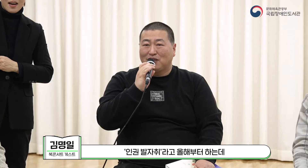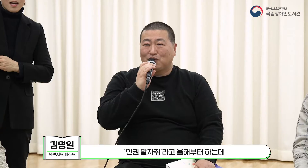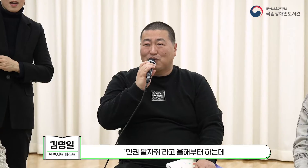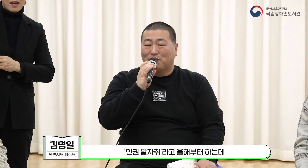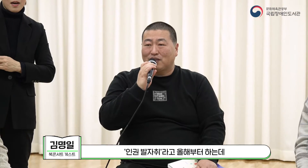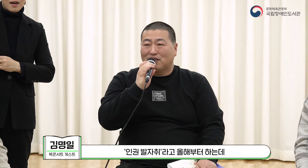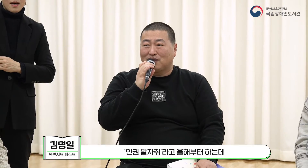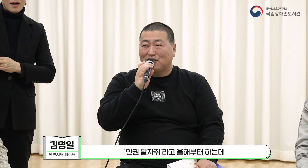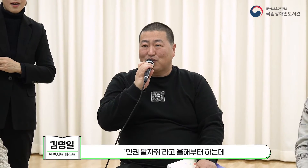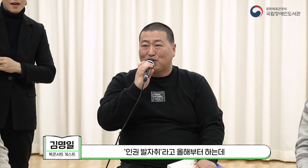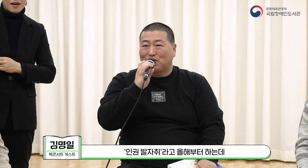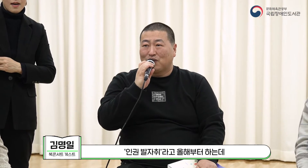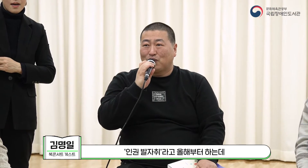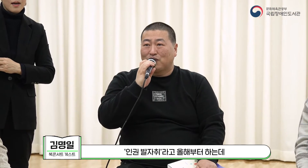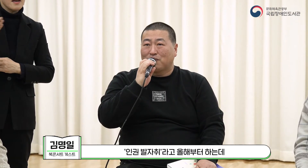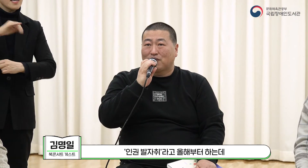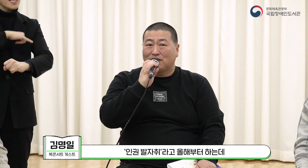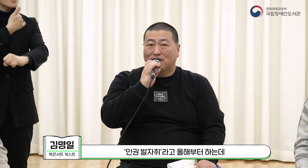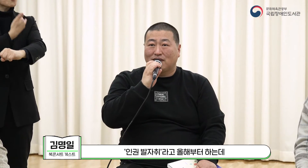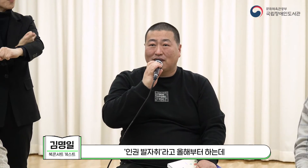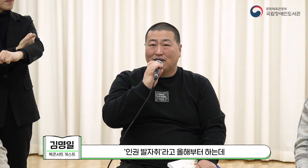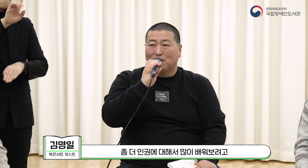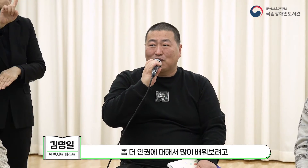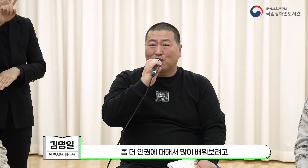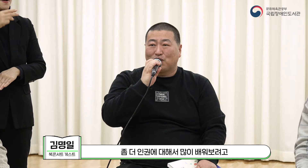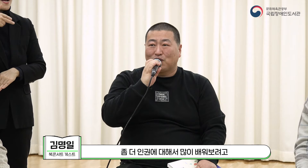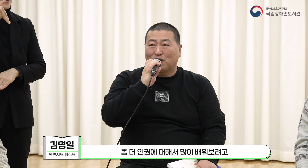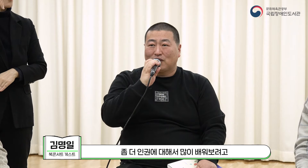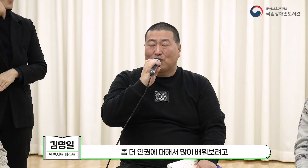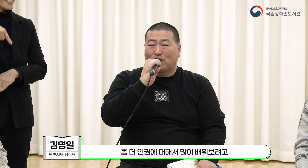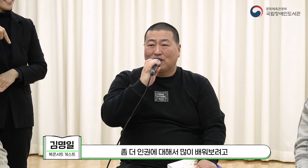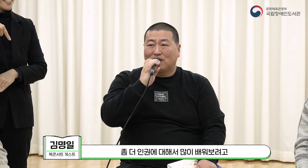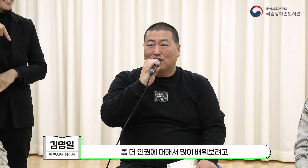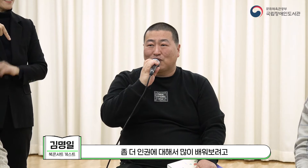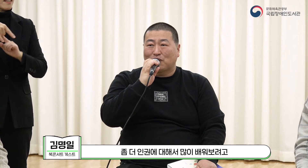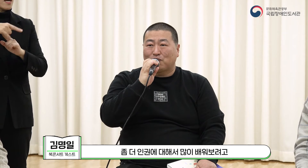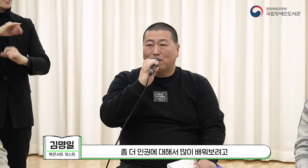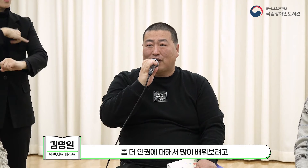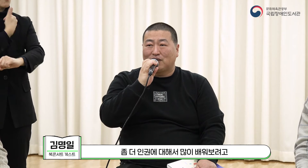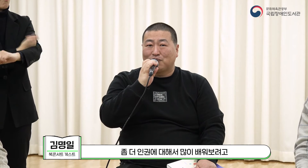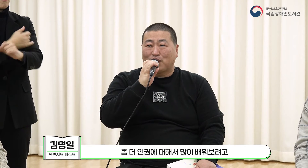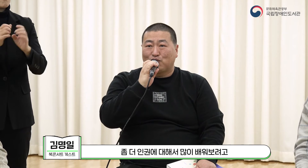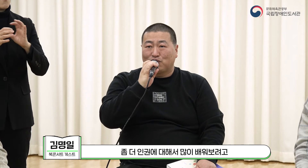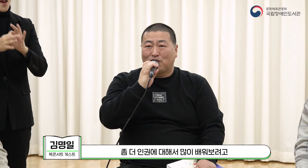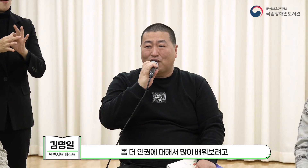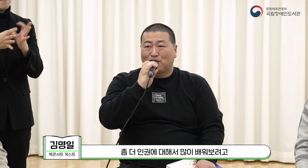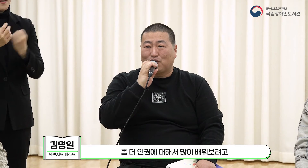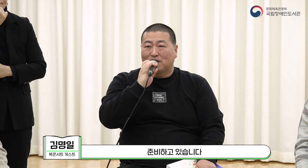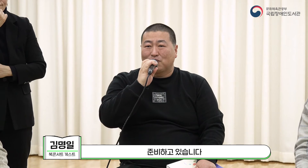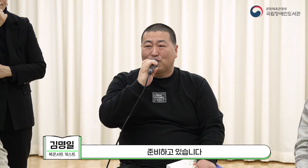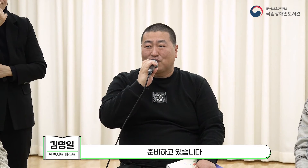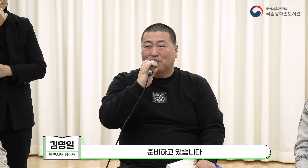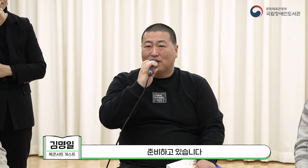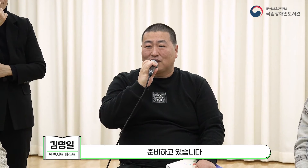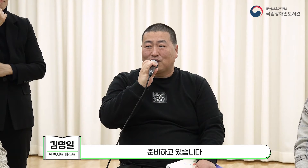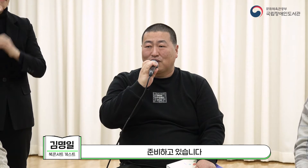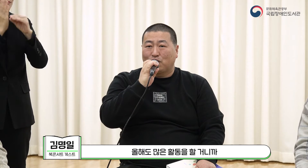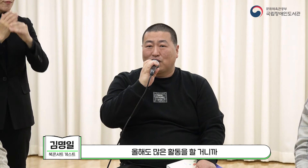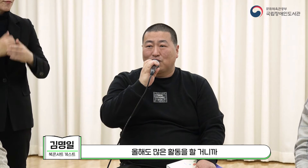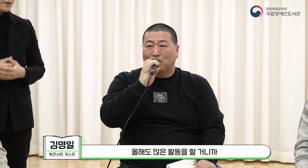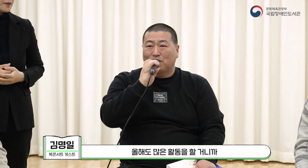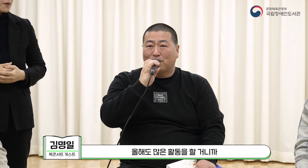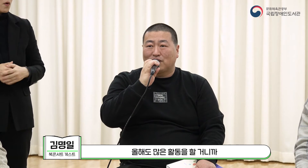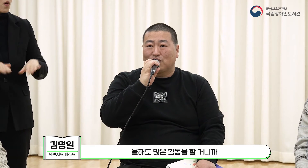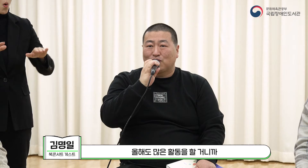맞나요? 인권 발자취라고 올해부터 하는데 좀 더 인권에 대해서 많이 좀 배우고 하고 좀 하고 있습니다.